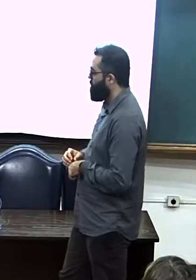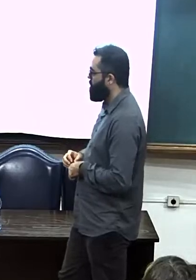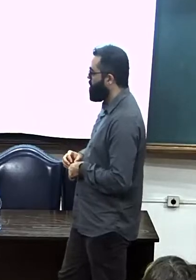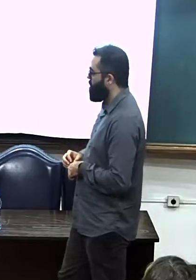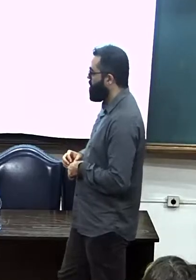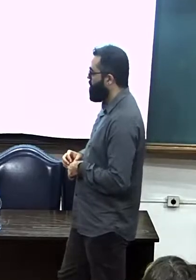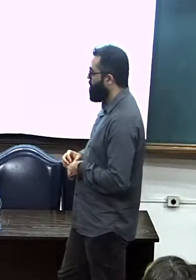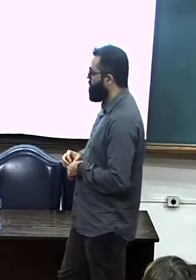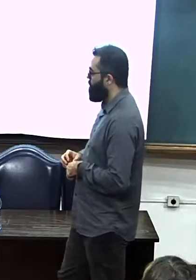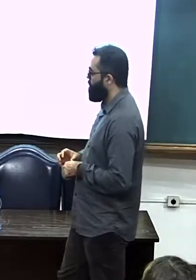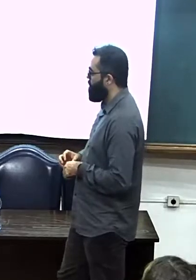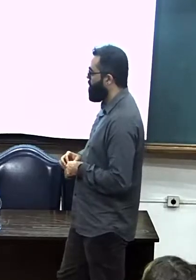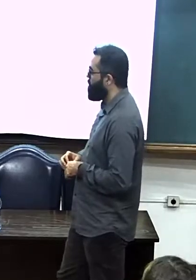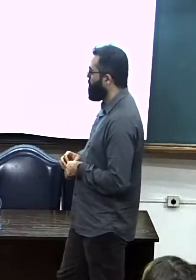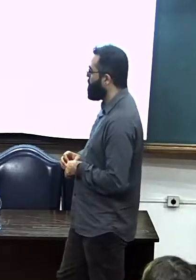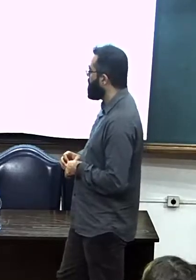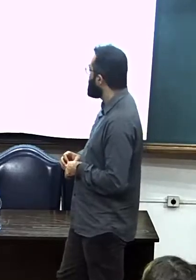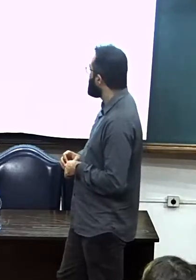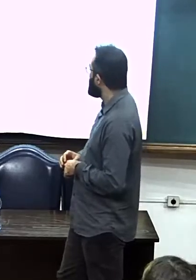pegam, né,